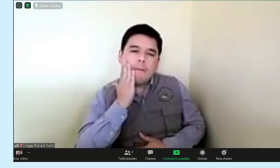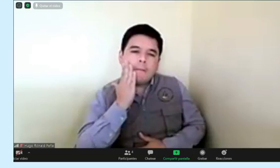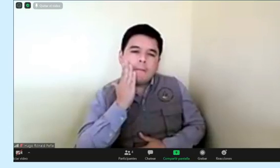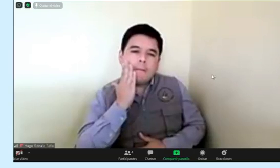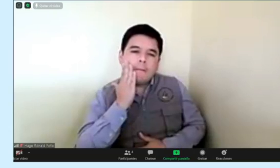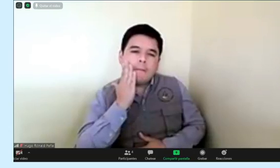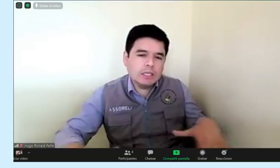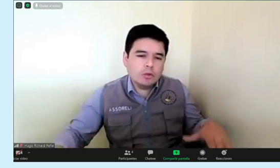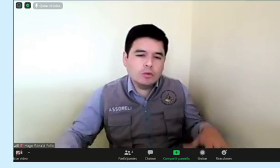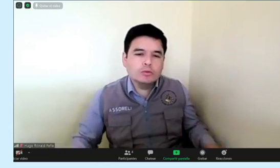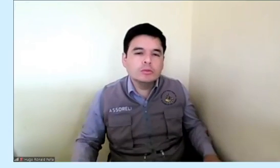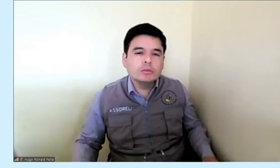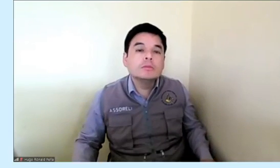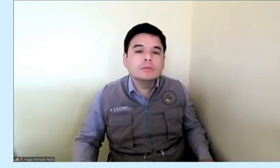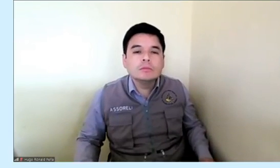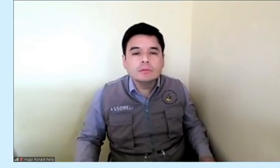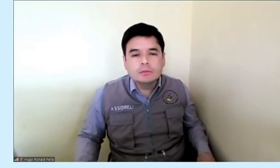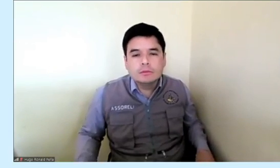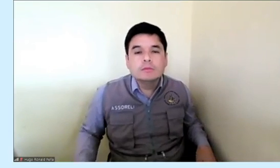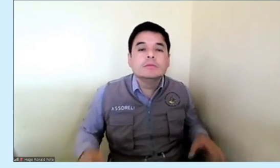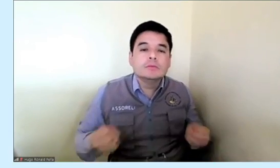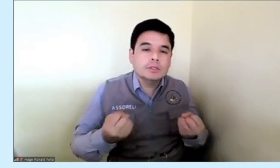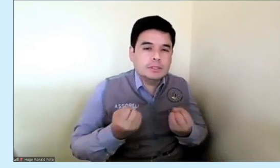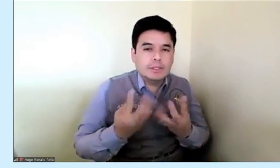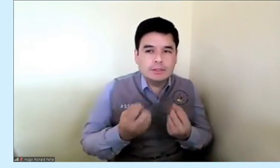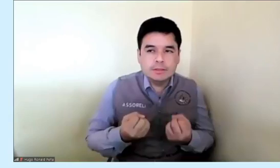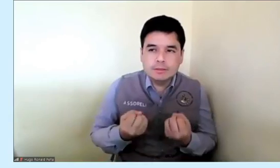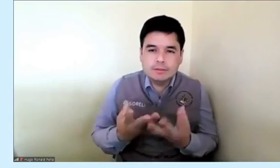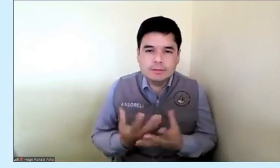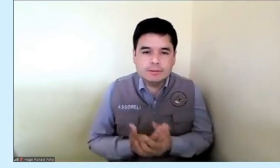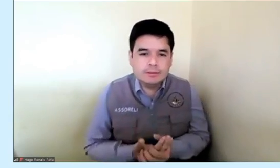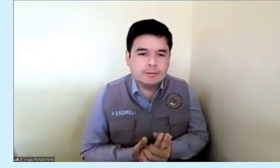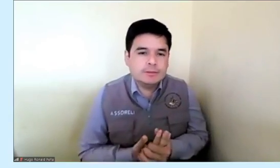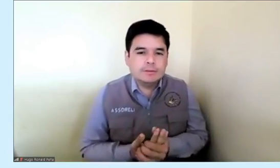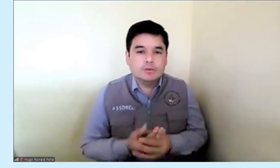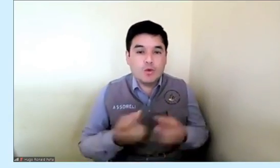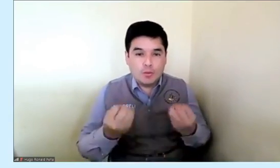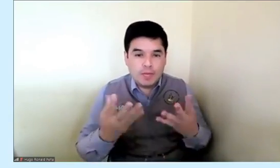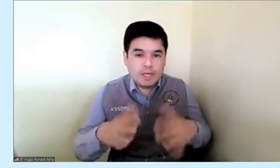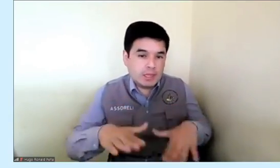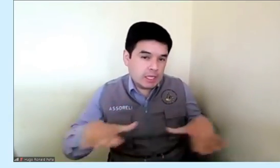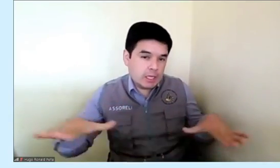¿Cómo están papá, mamá? ¿Cómo están sus papás, niños? ¿Cómo están?